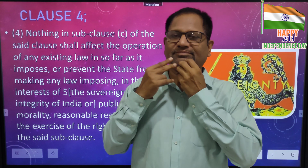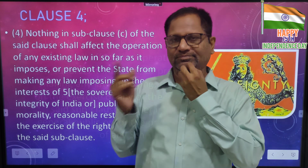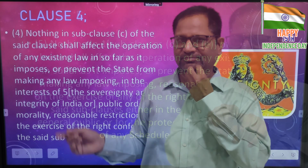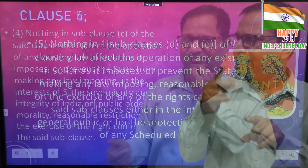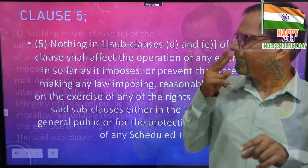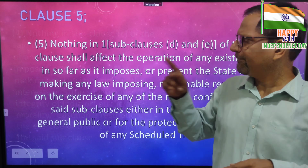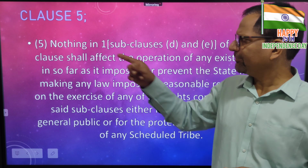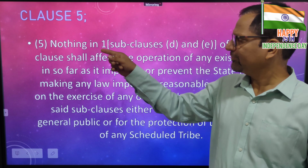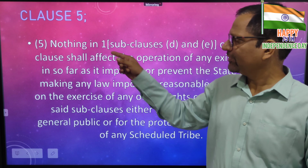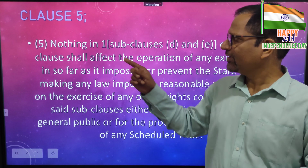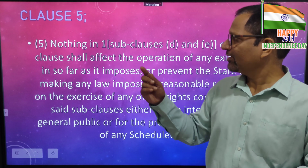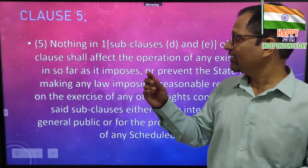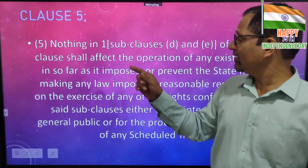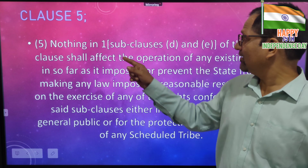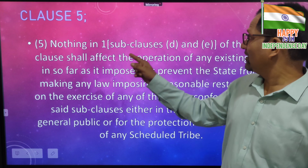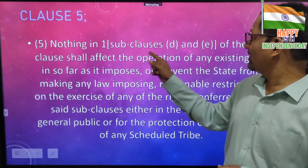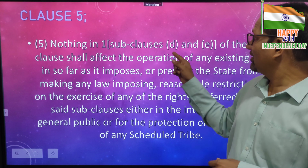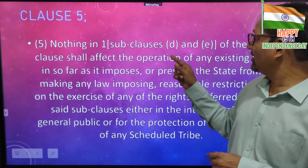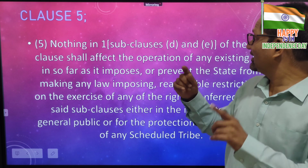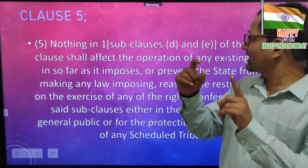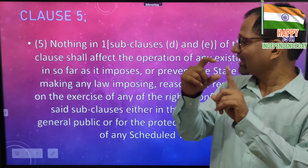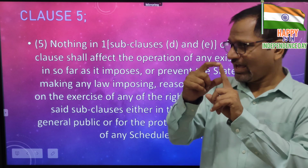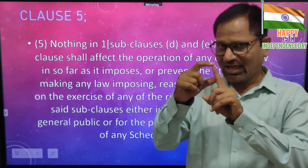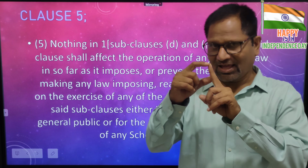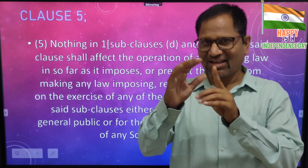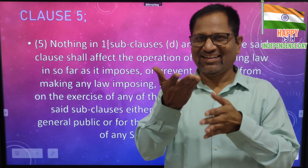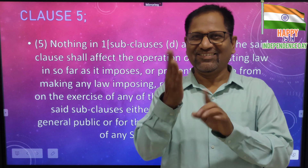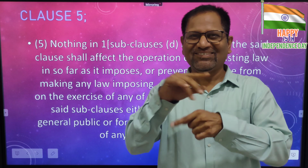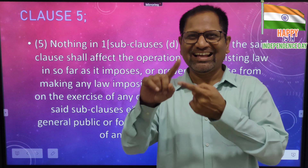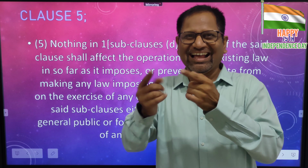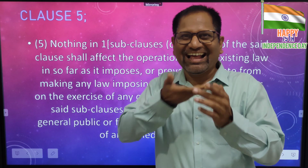रेस्ट्रिक्शंस, रीजनेबल रेस्ट्रिक्शंस राज्य कर सकता है।